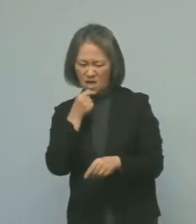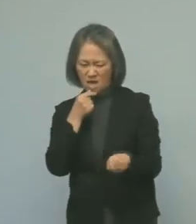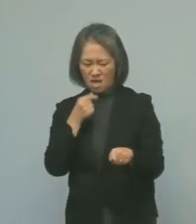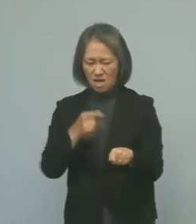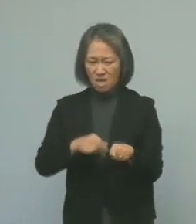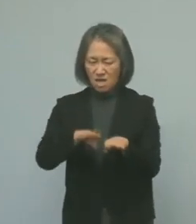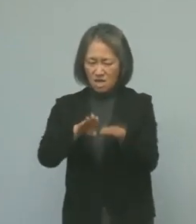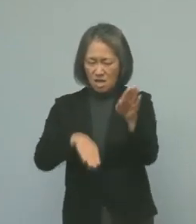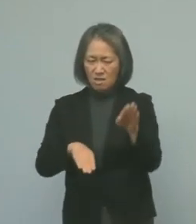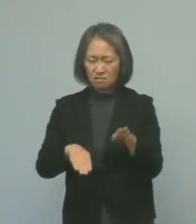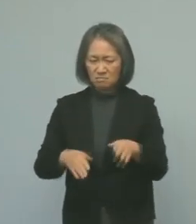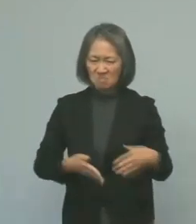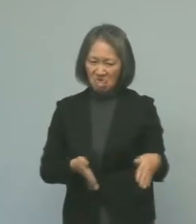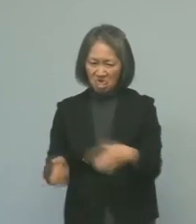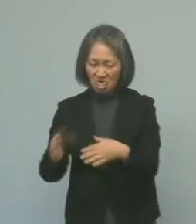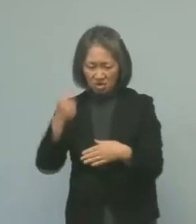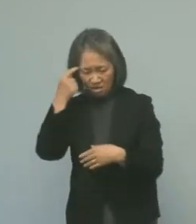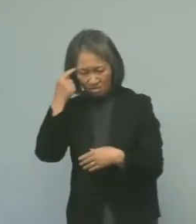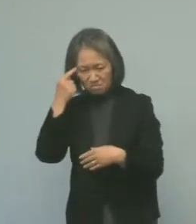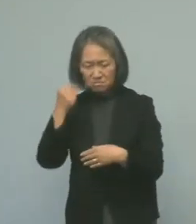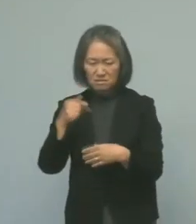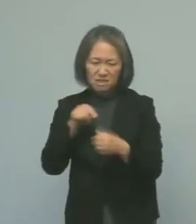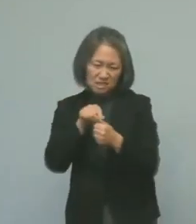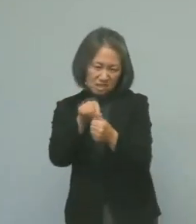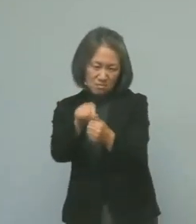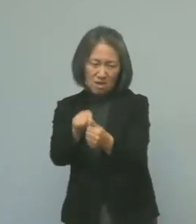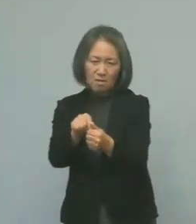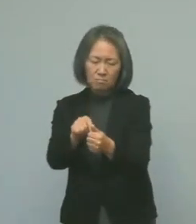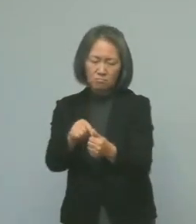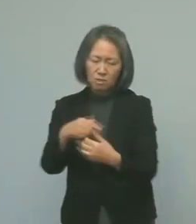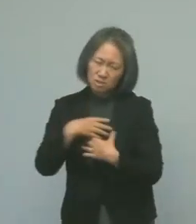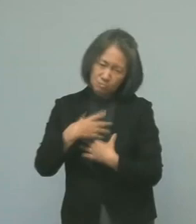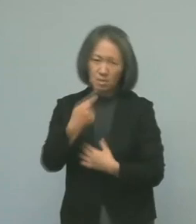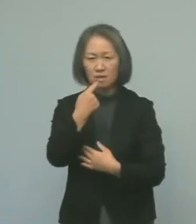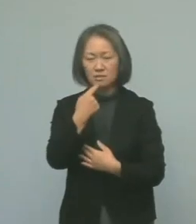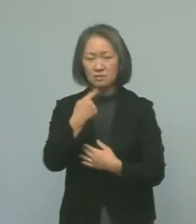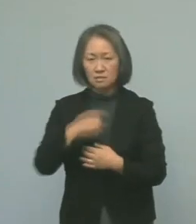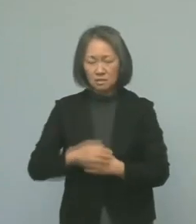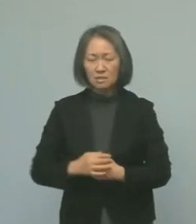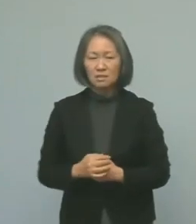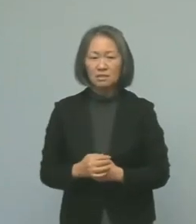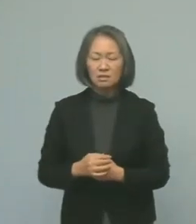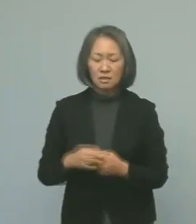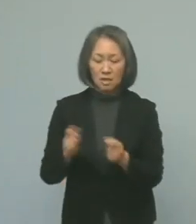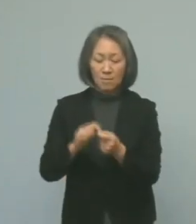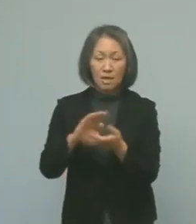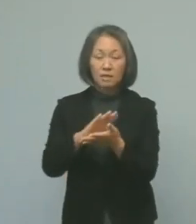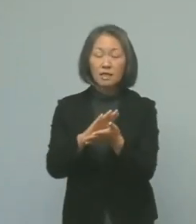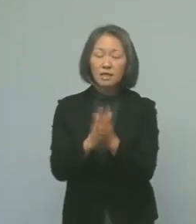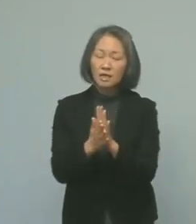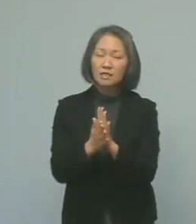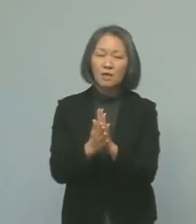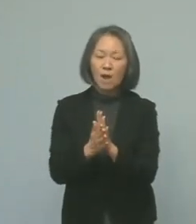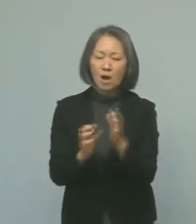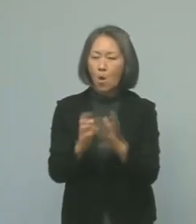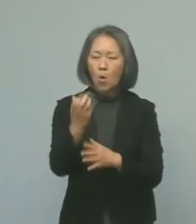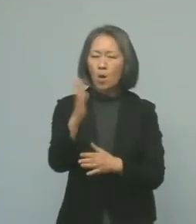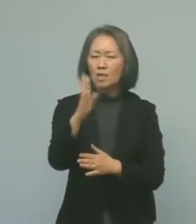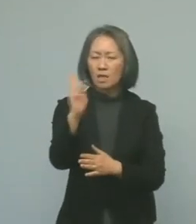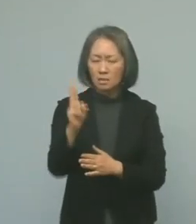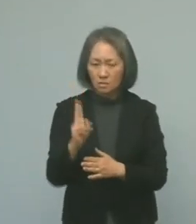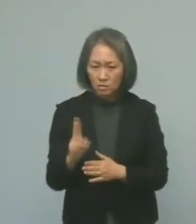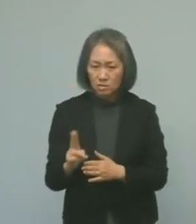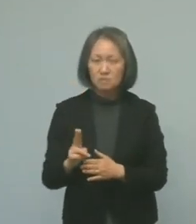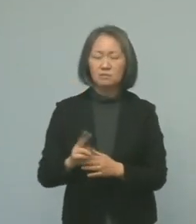め、そういったことが本当に心配であります。山形県ではそんなことが起きないようにということ